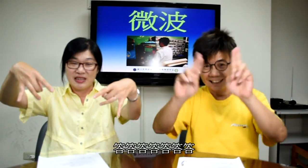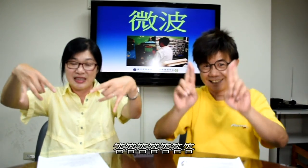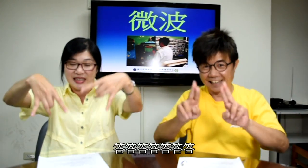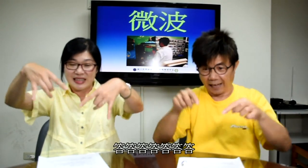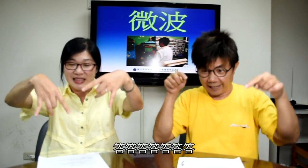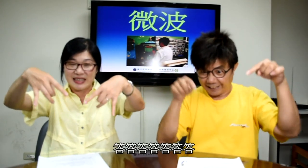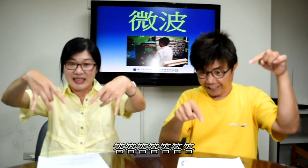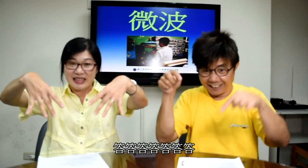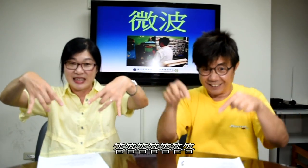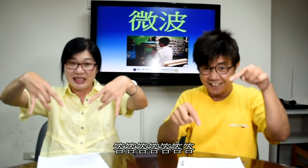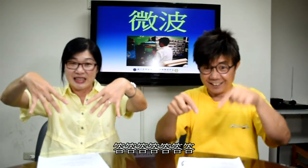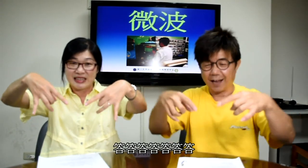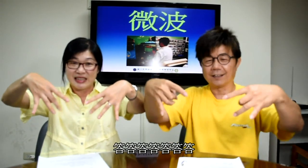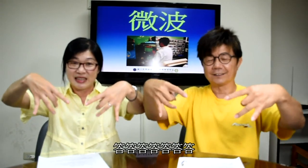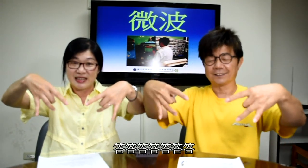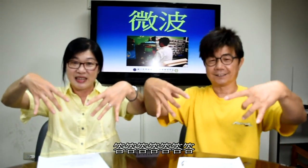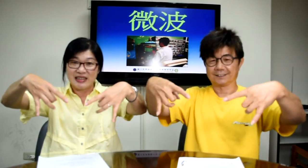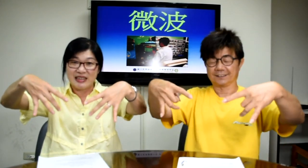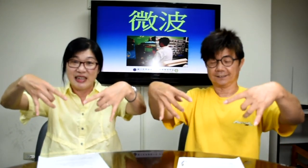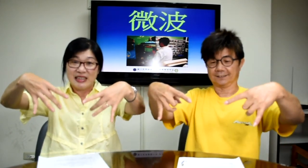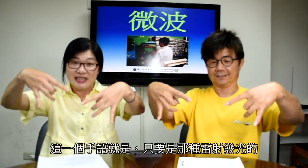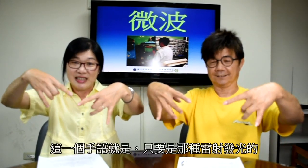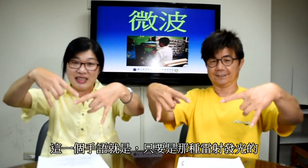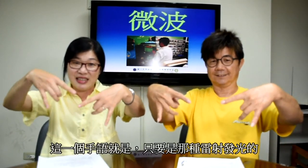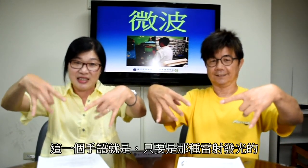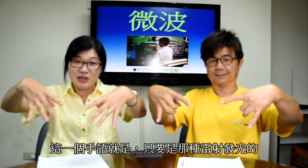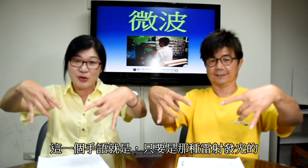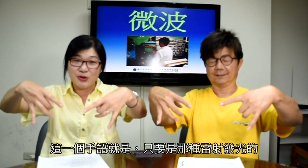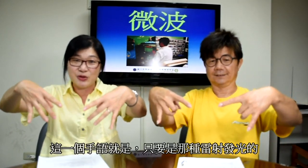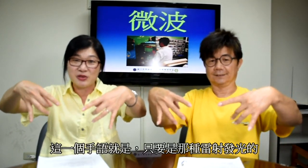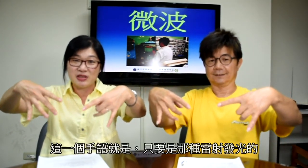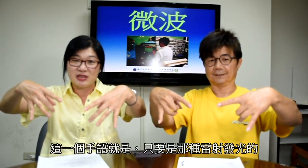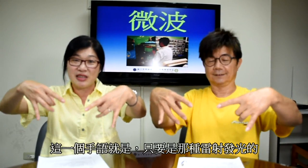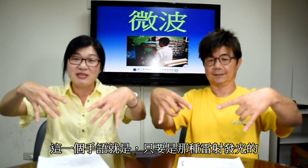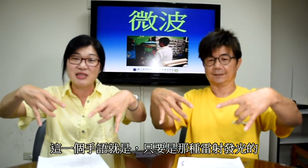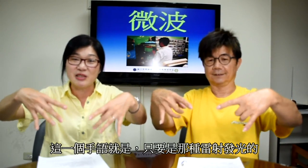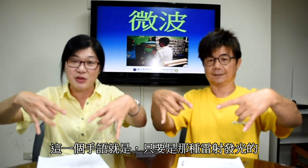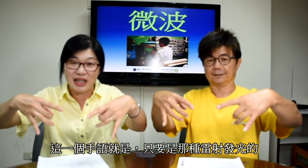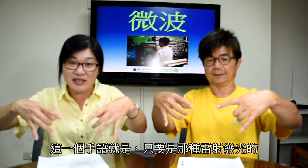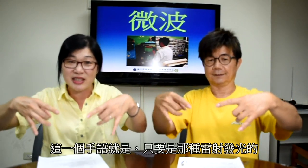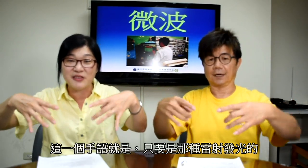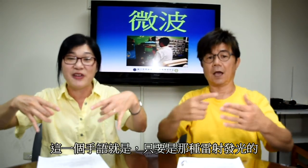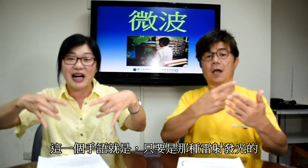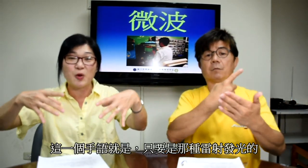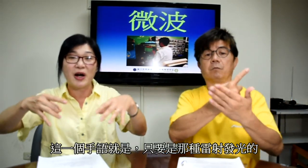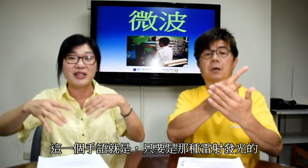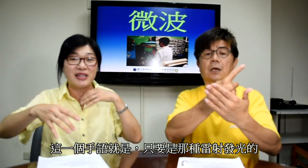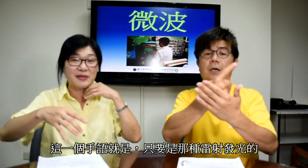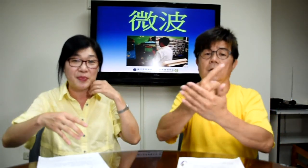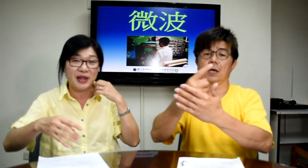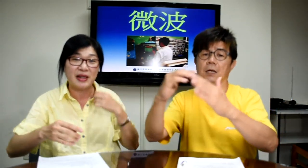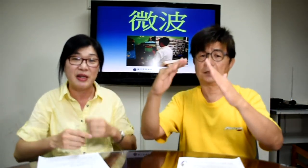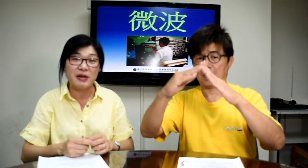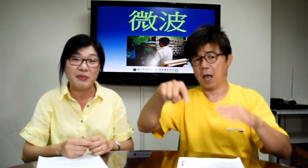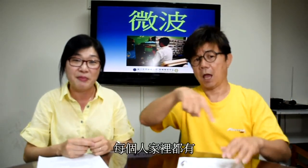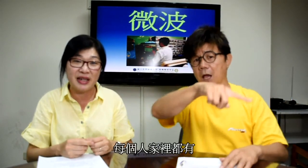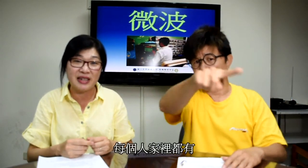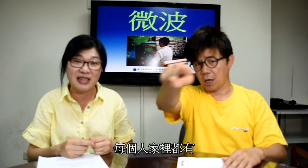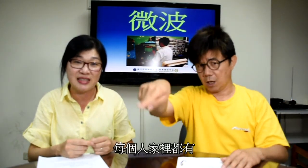哒哒哒哒哒哒哒哒哒哒哒哒。这一个手语就是，只要是那种雷射发光的，每个人家